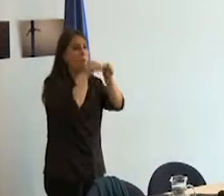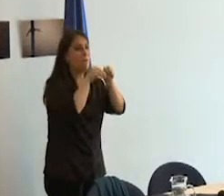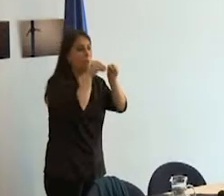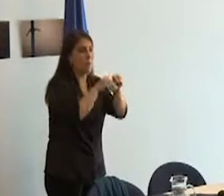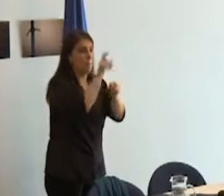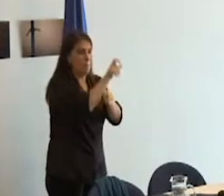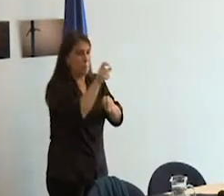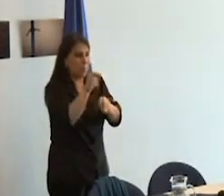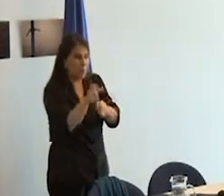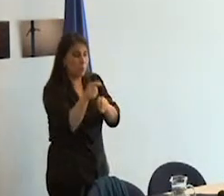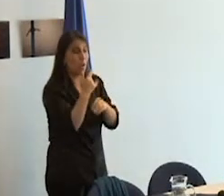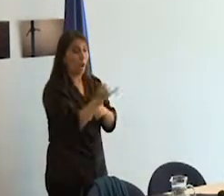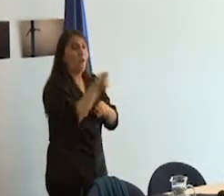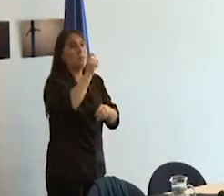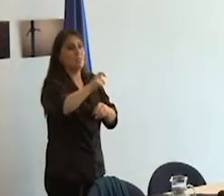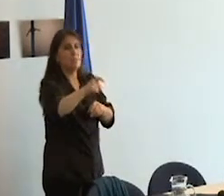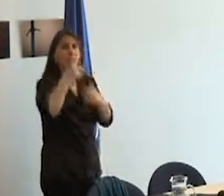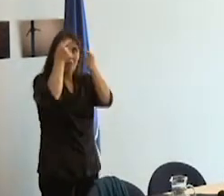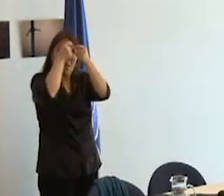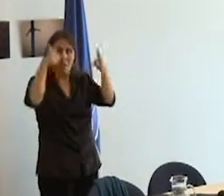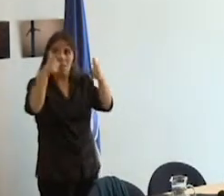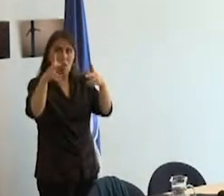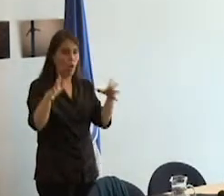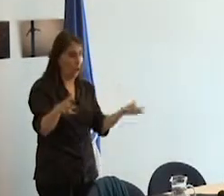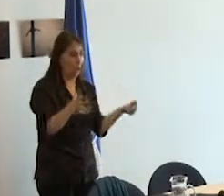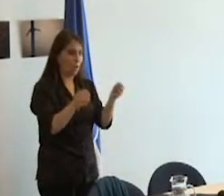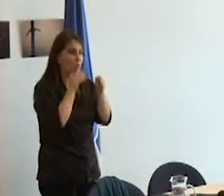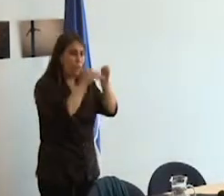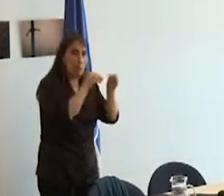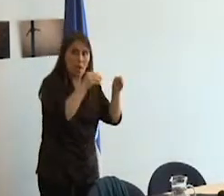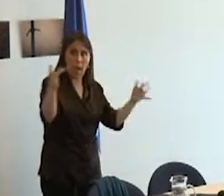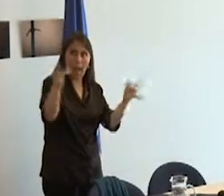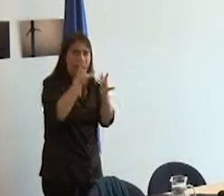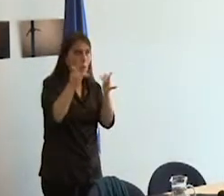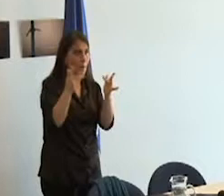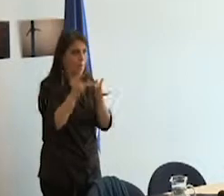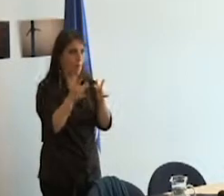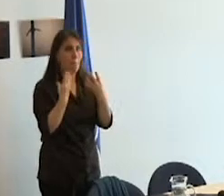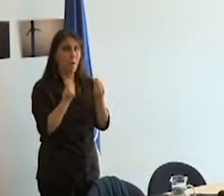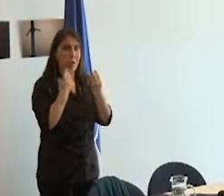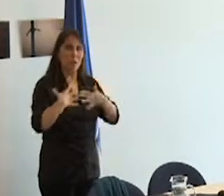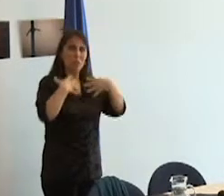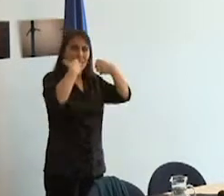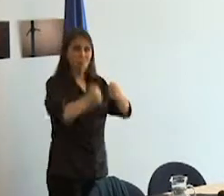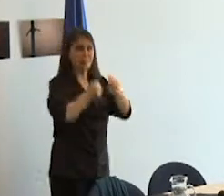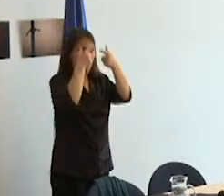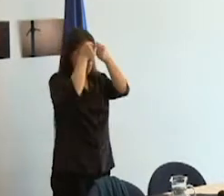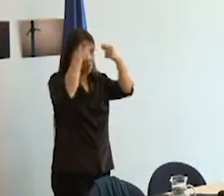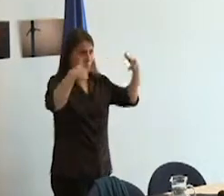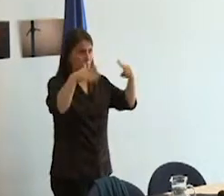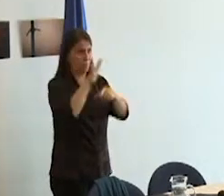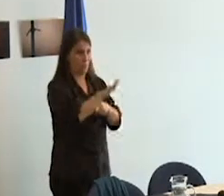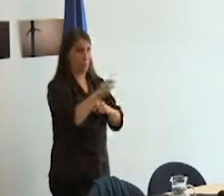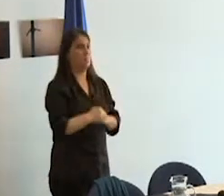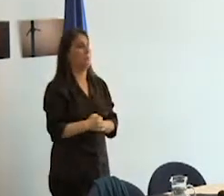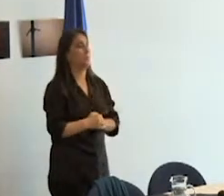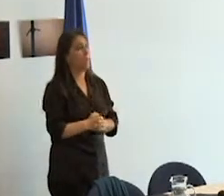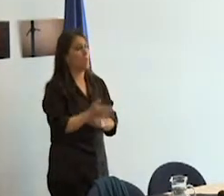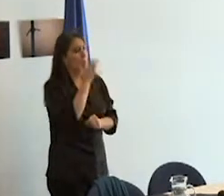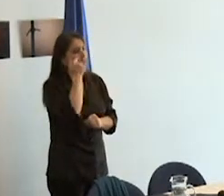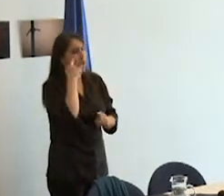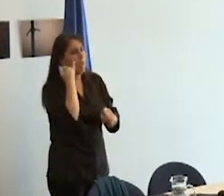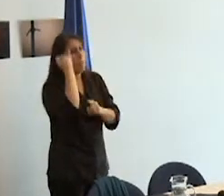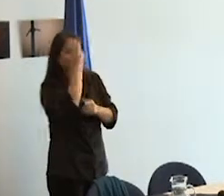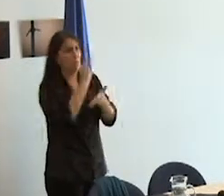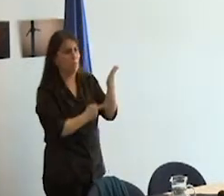ese individuo que el Estado requiere para sus procesos de consolidación. En este marco, la apuesta es porque todos los